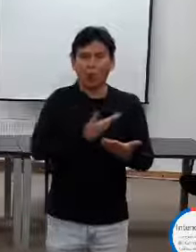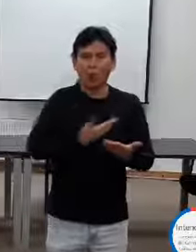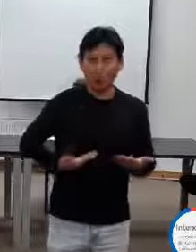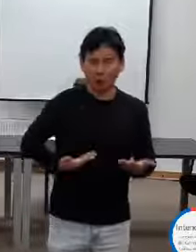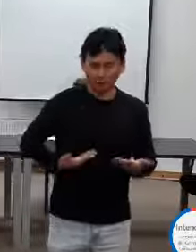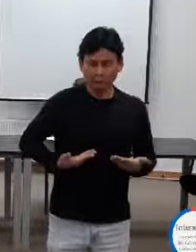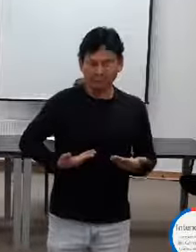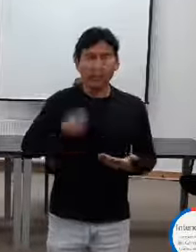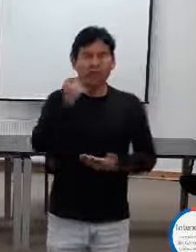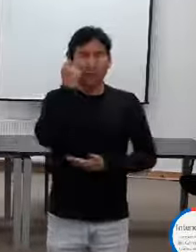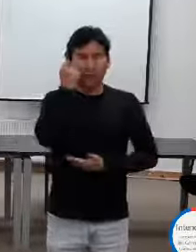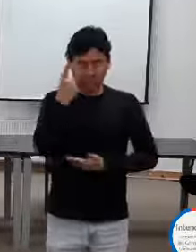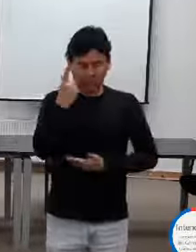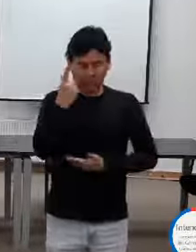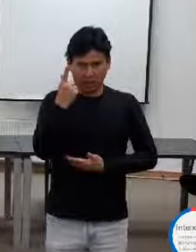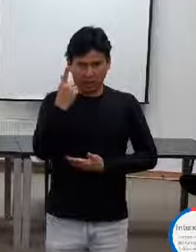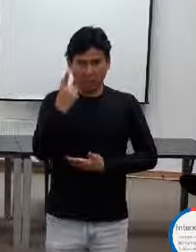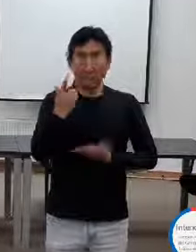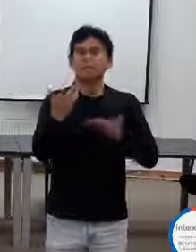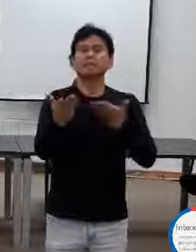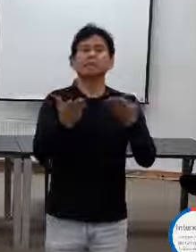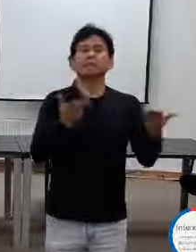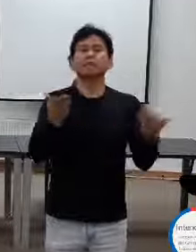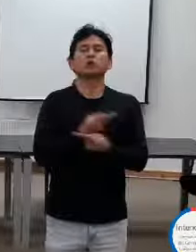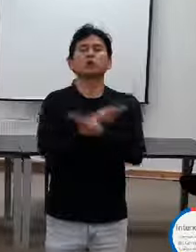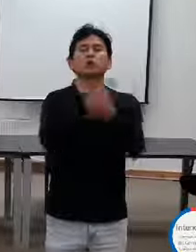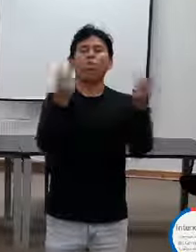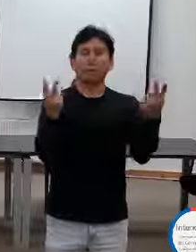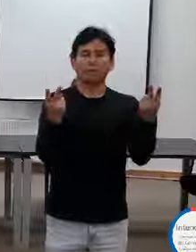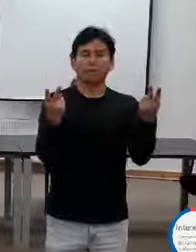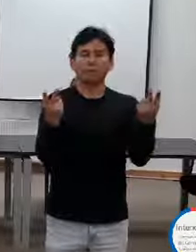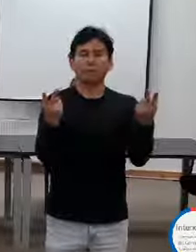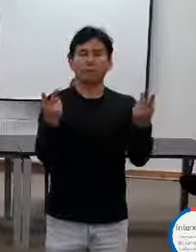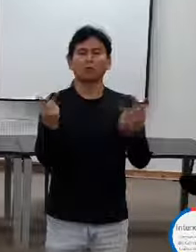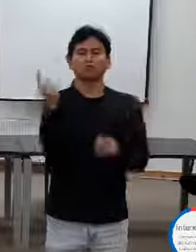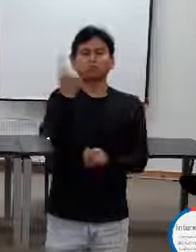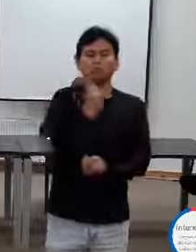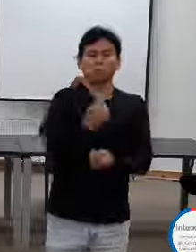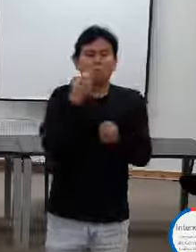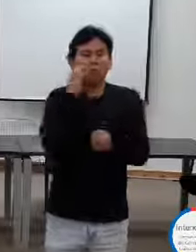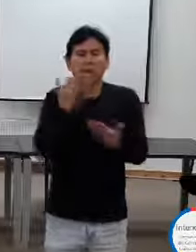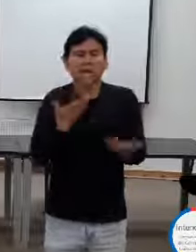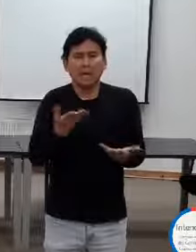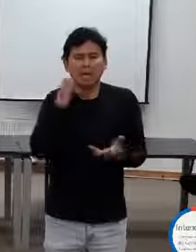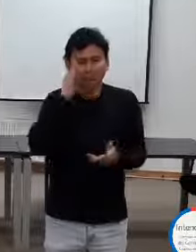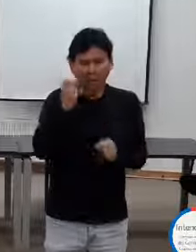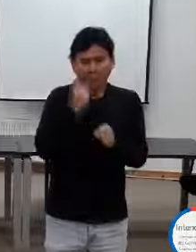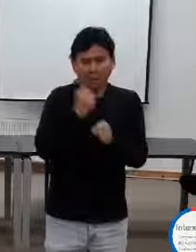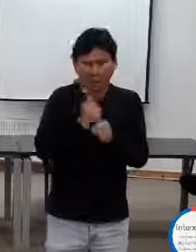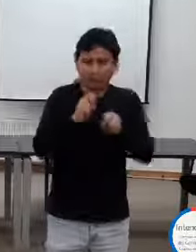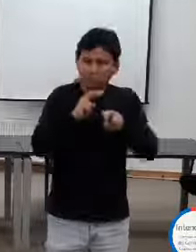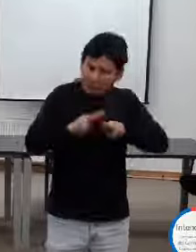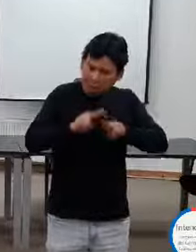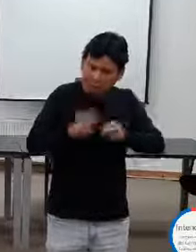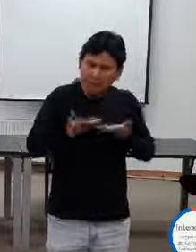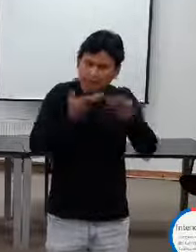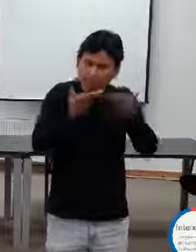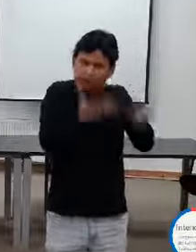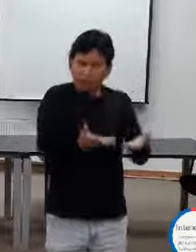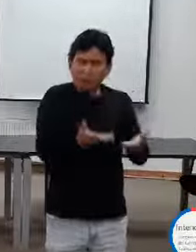que entiende que al servicio público se viene a servir, a estar a disposición de la ciudadanía